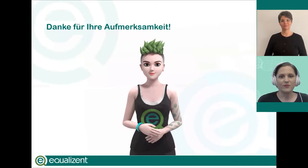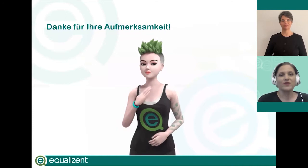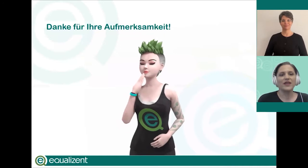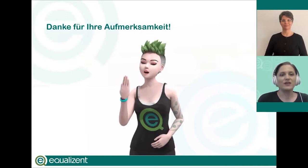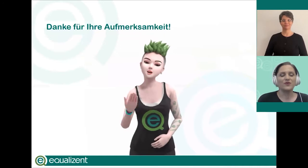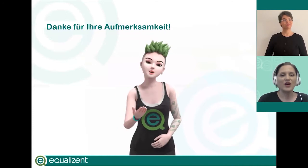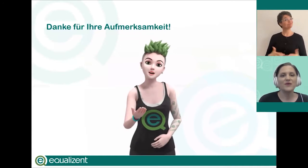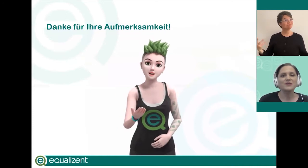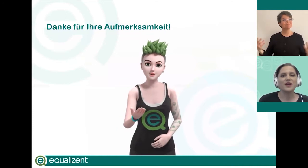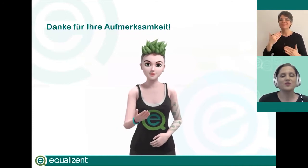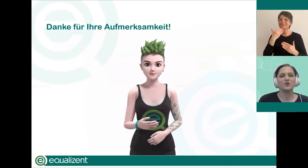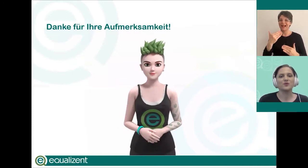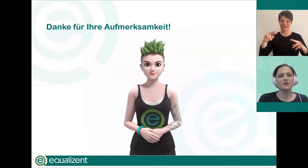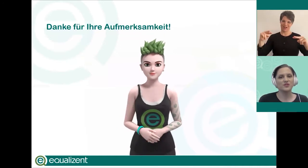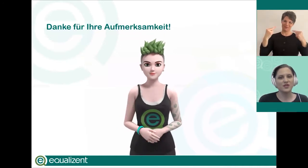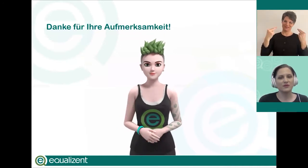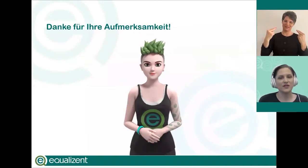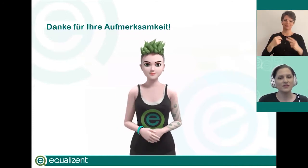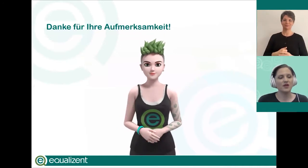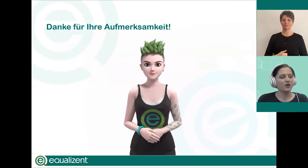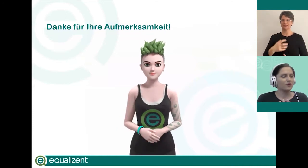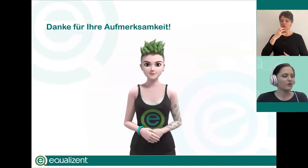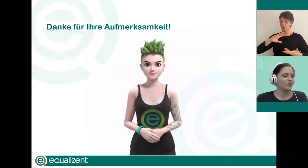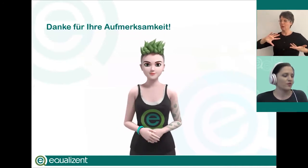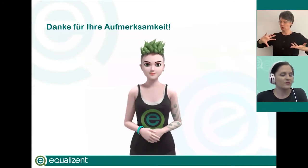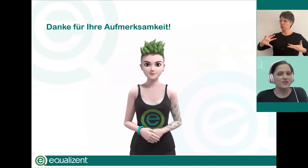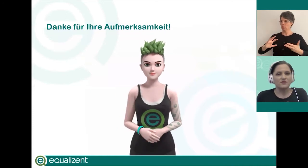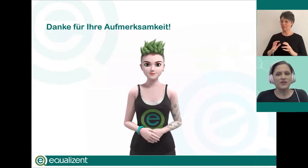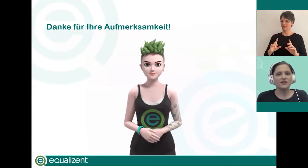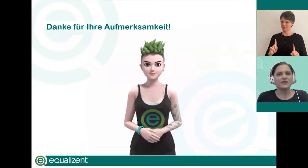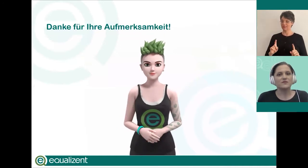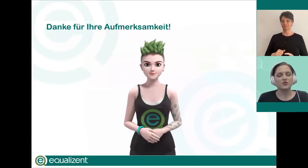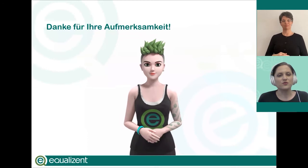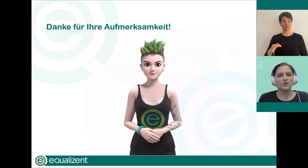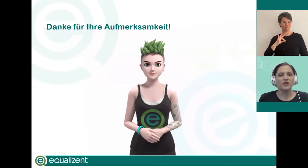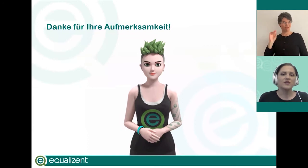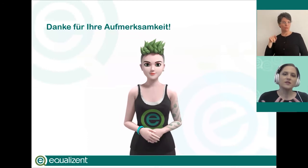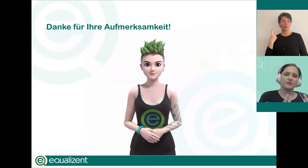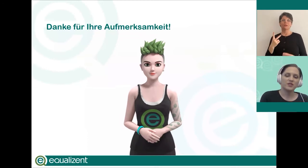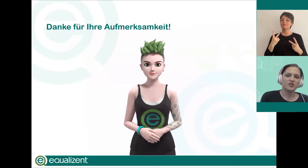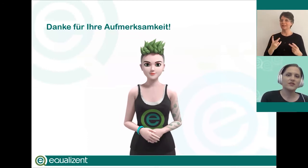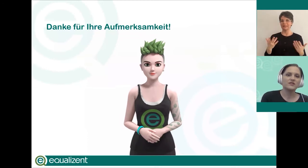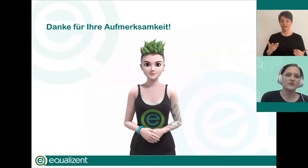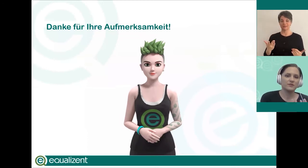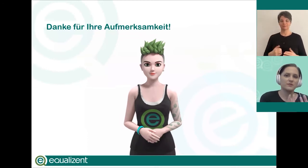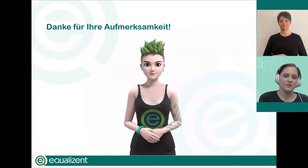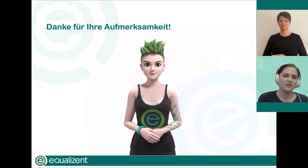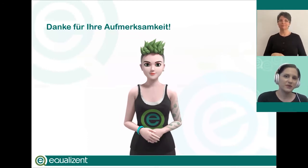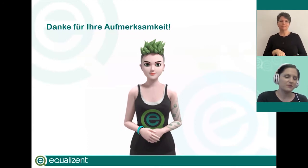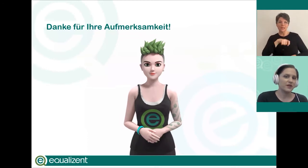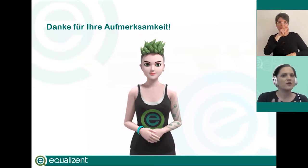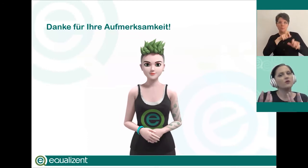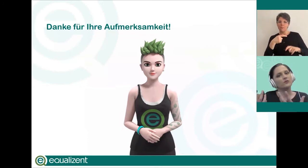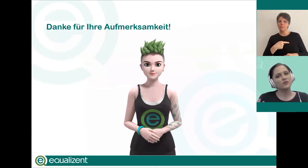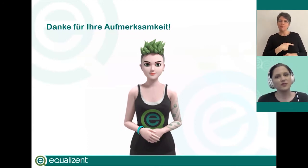Ja, danke für die Aufmerksamkeit. Ich möchte mal kurz zusammenfassen. Für uns ist es wichtig, dass wir sowohl die Menschen ins